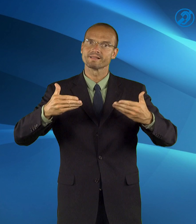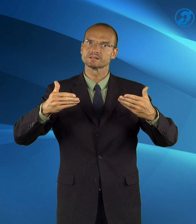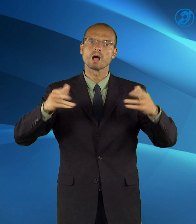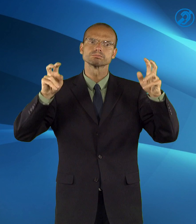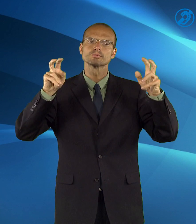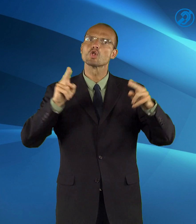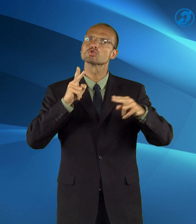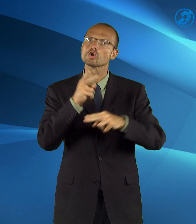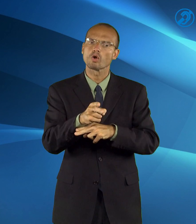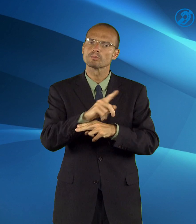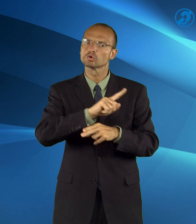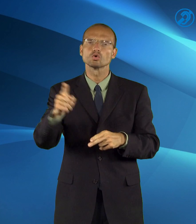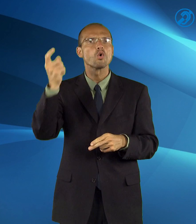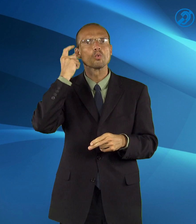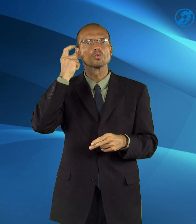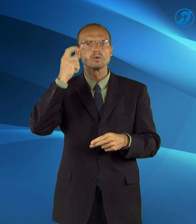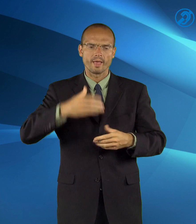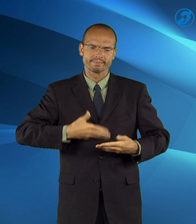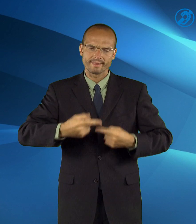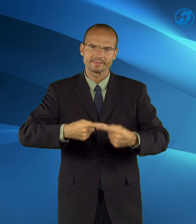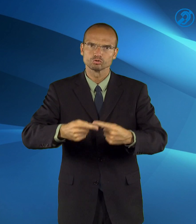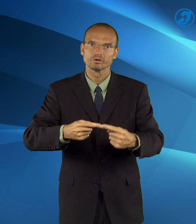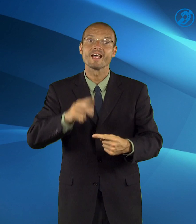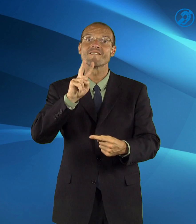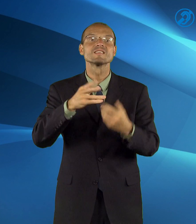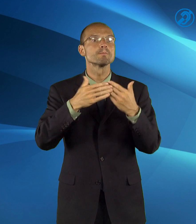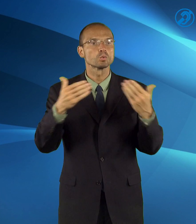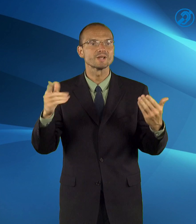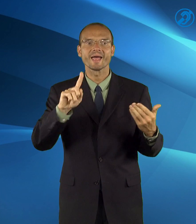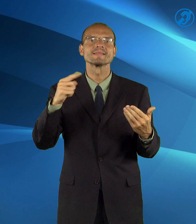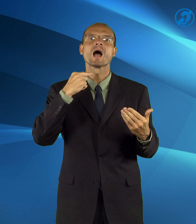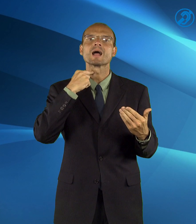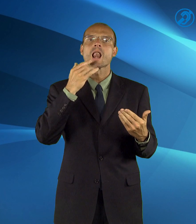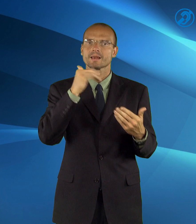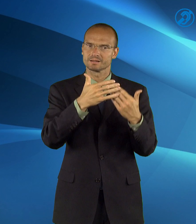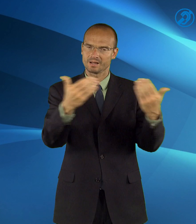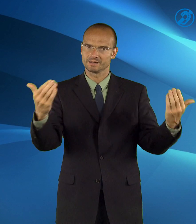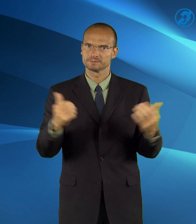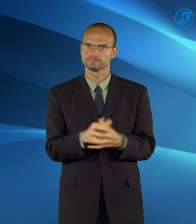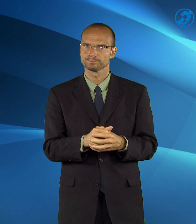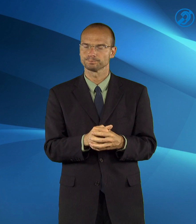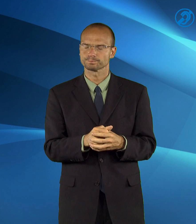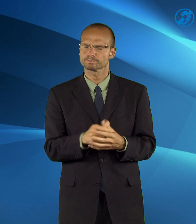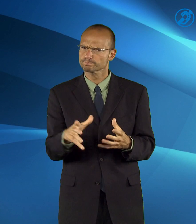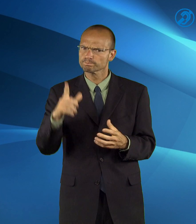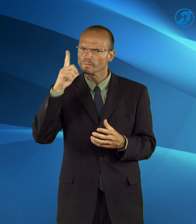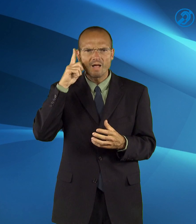Konferenca Dostopnost do kulturne dediščine v muzejih in galerijah. Glavni